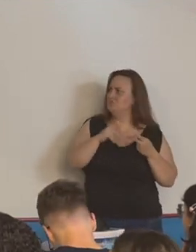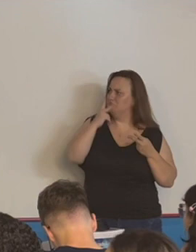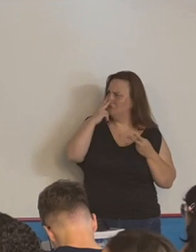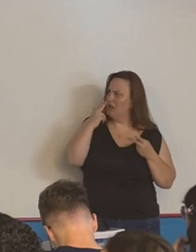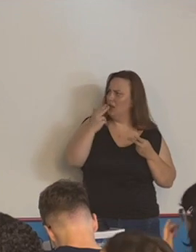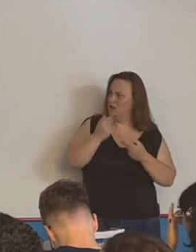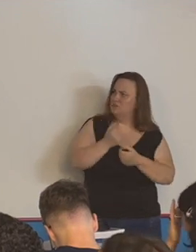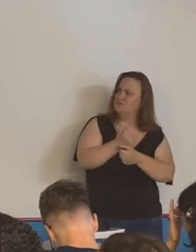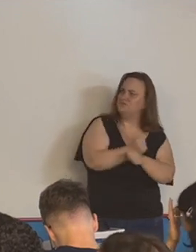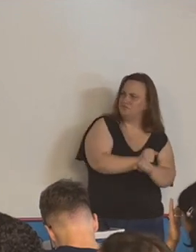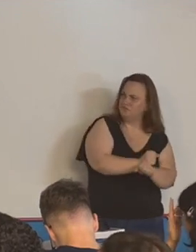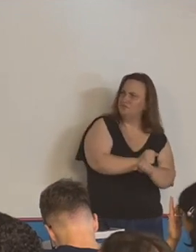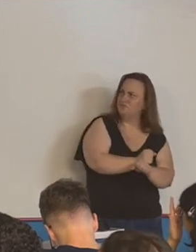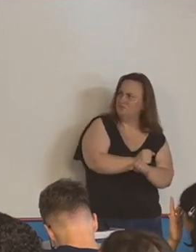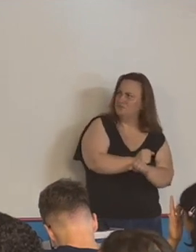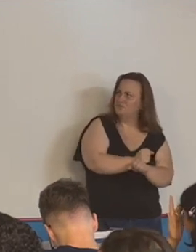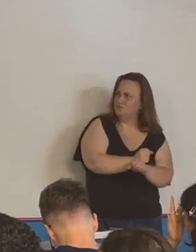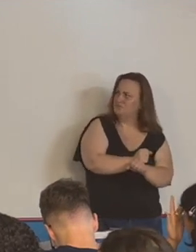assim, nas características dele,